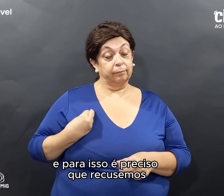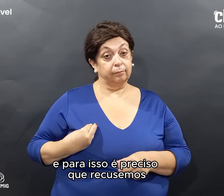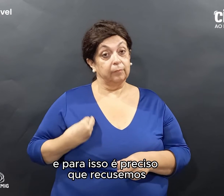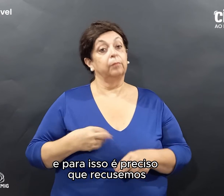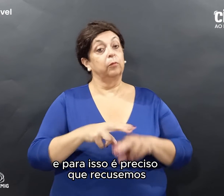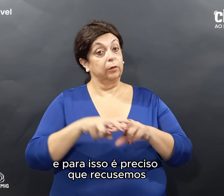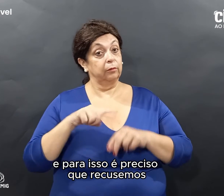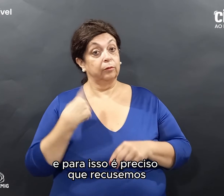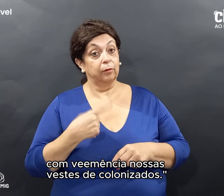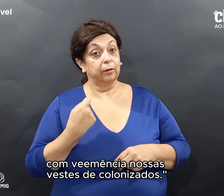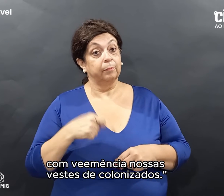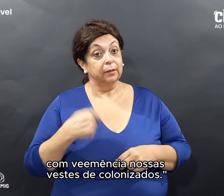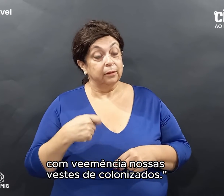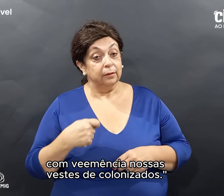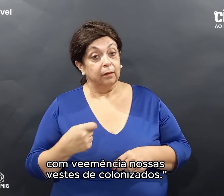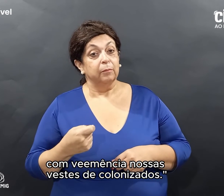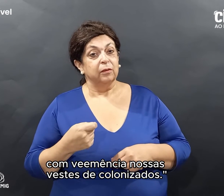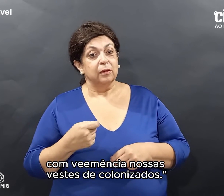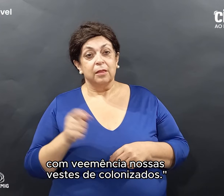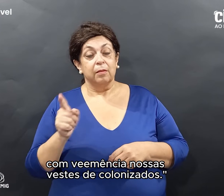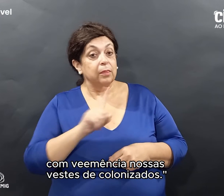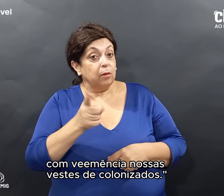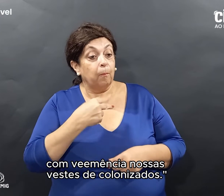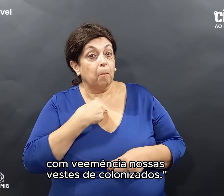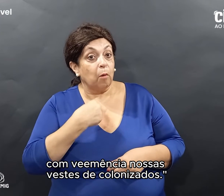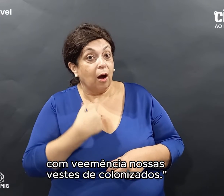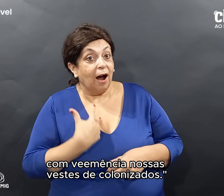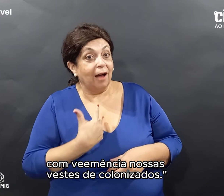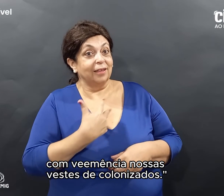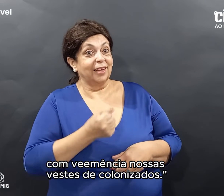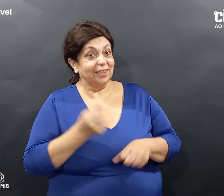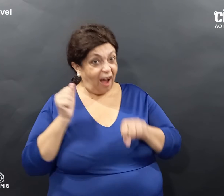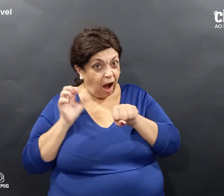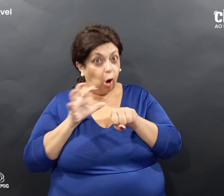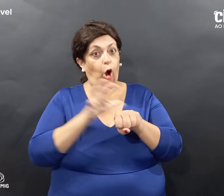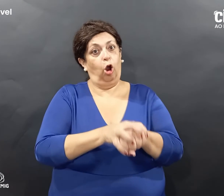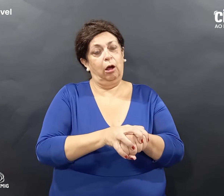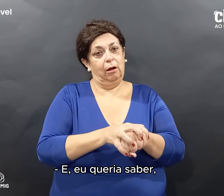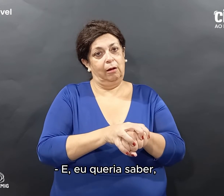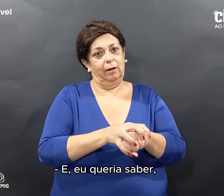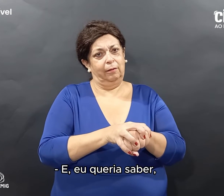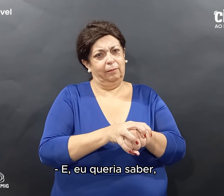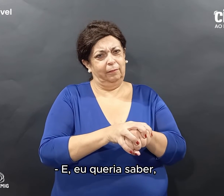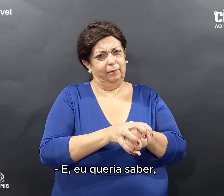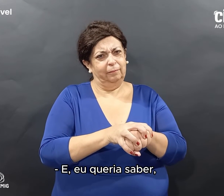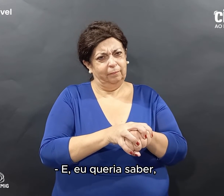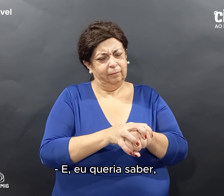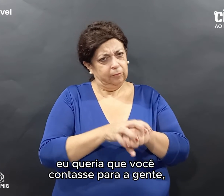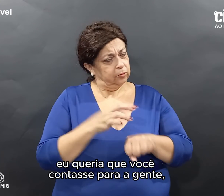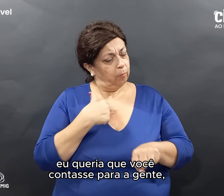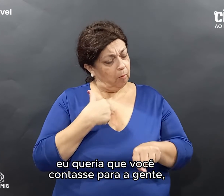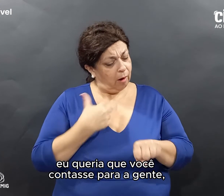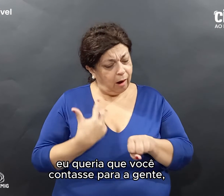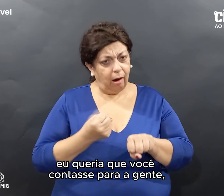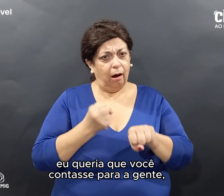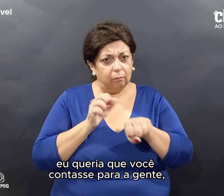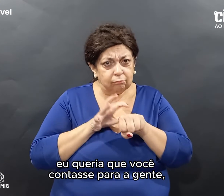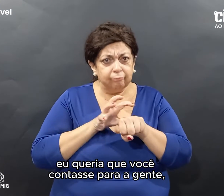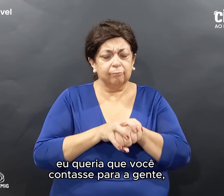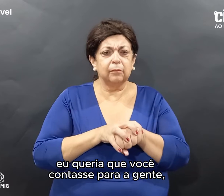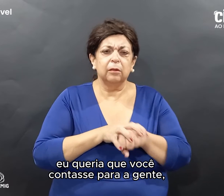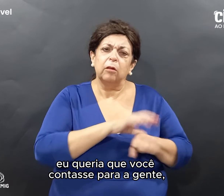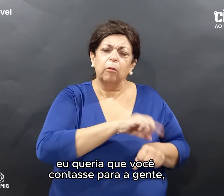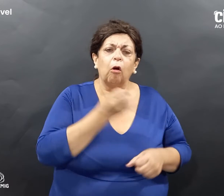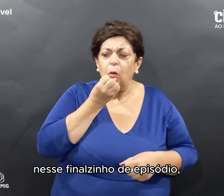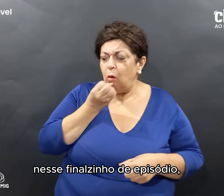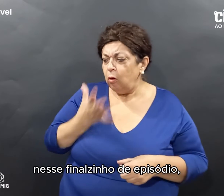é preciso que recusemos com veemência nossas vestes de colonizados. E eu queria que você contasse